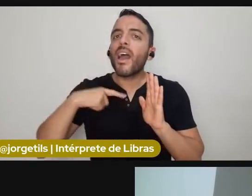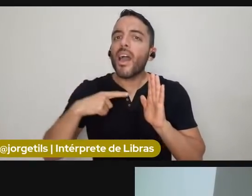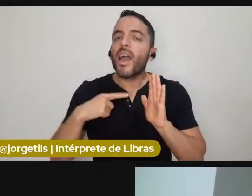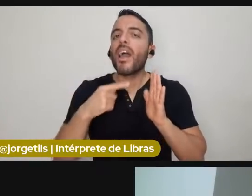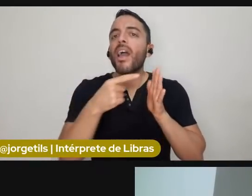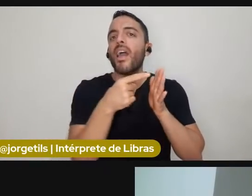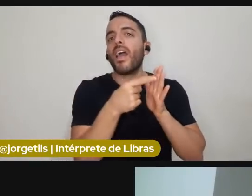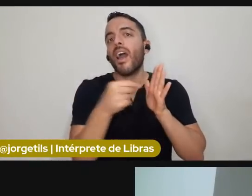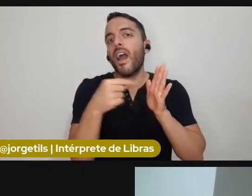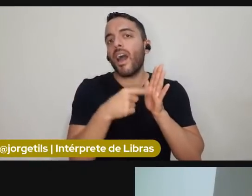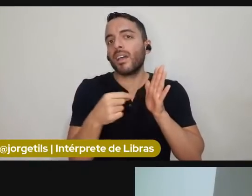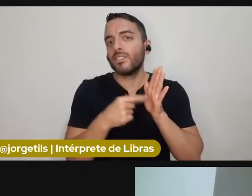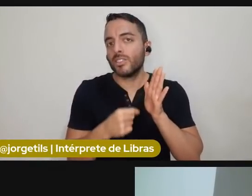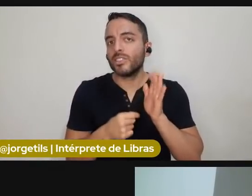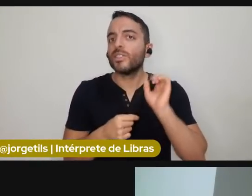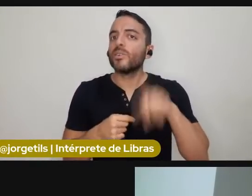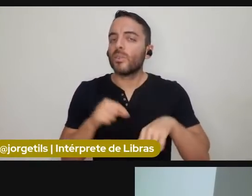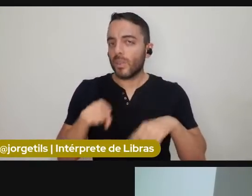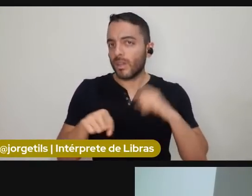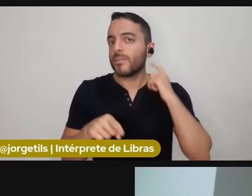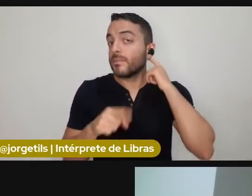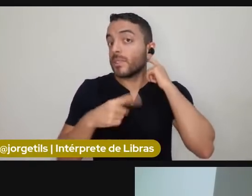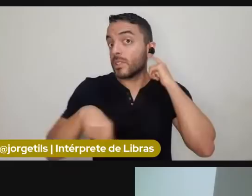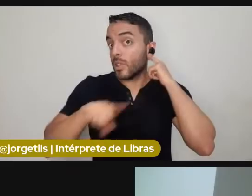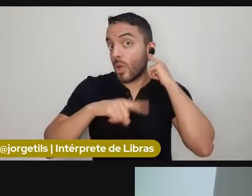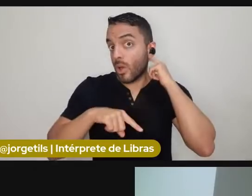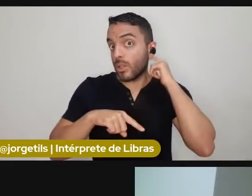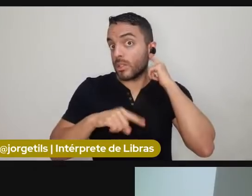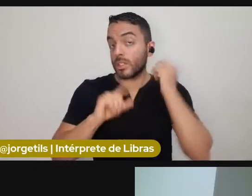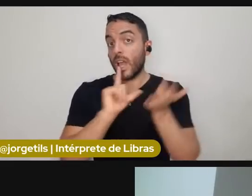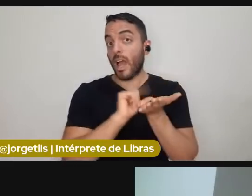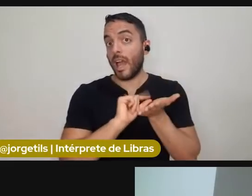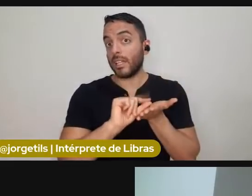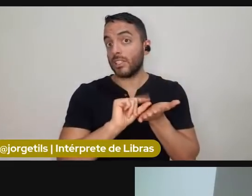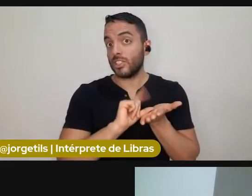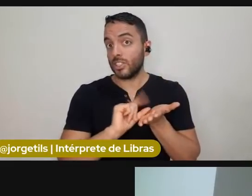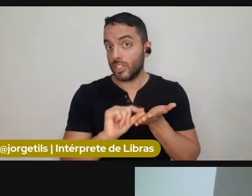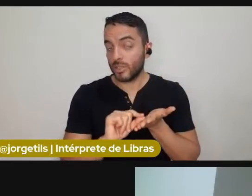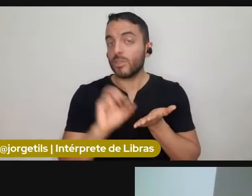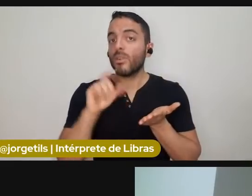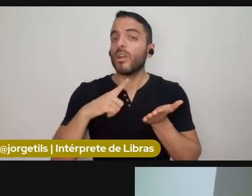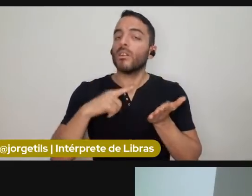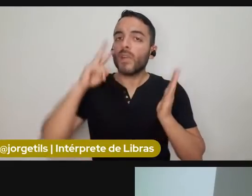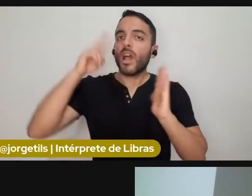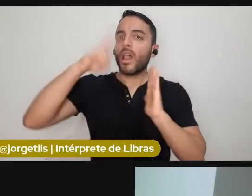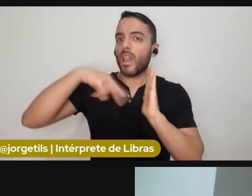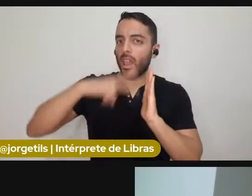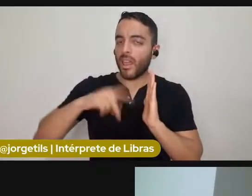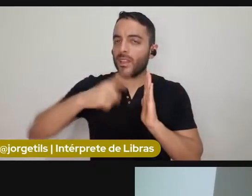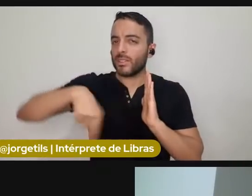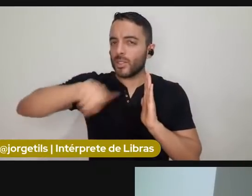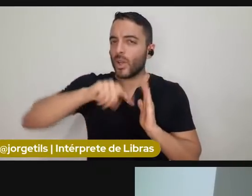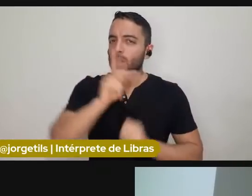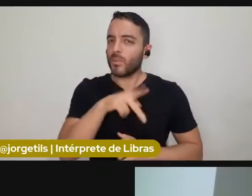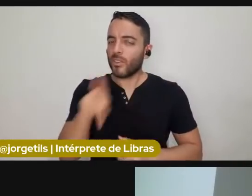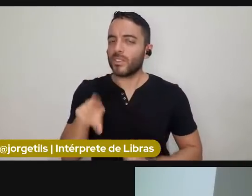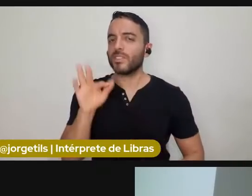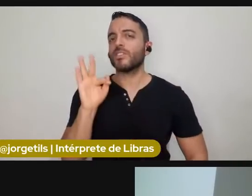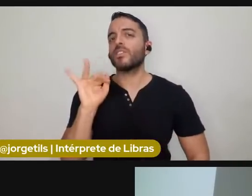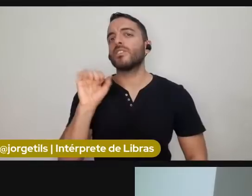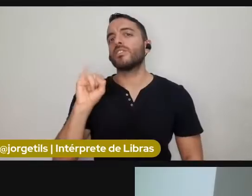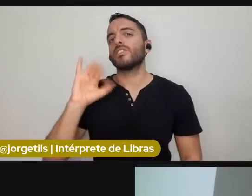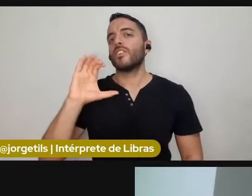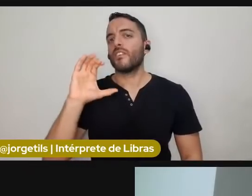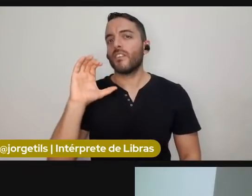coisa que nós professores de física, pelo menos, tanto ressentimos quanto quando